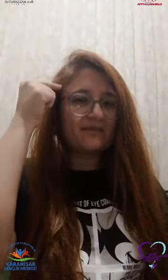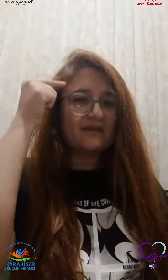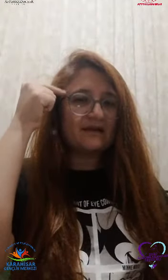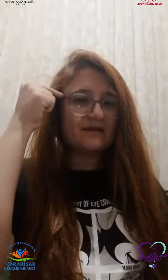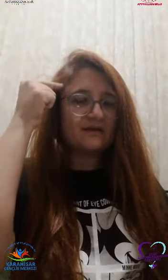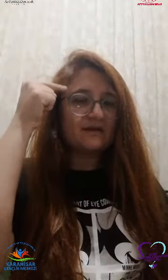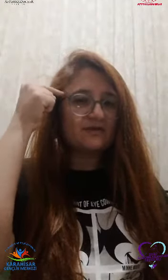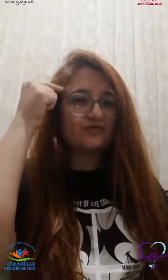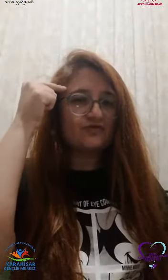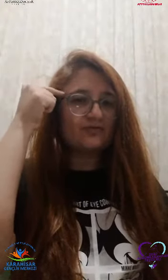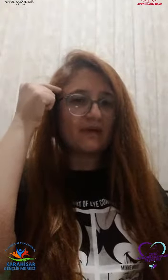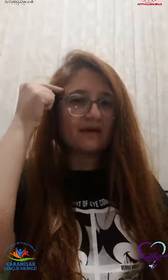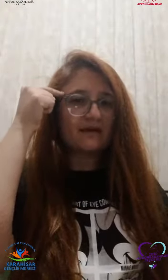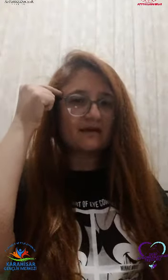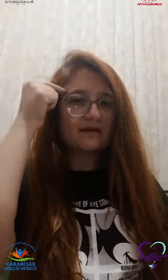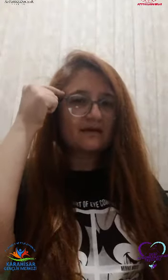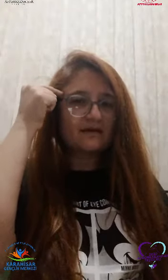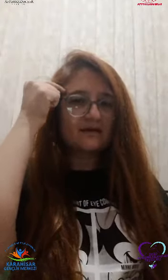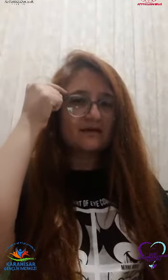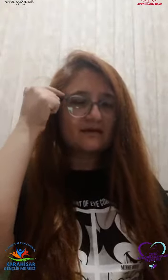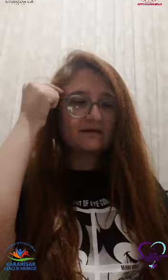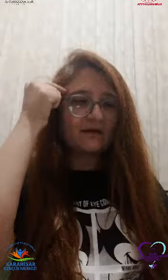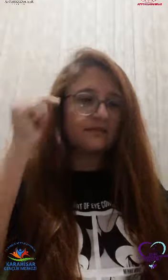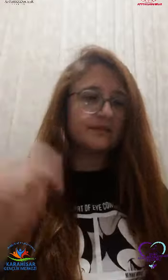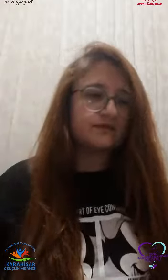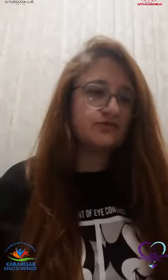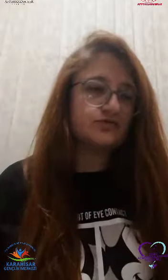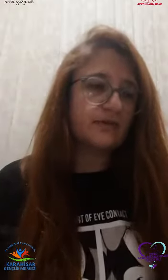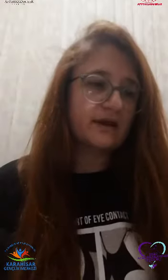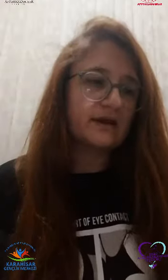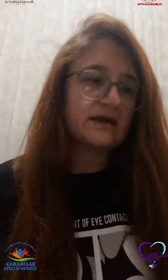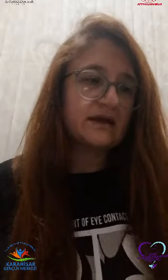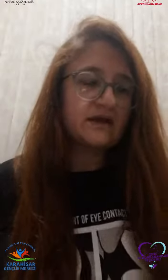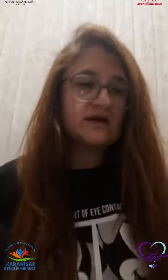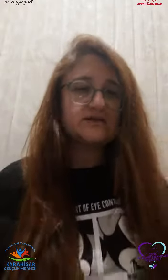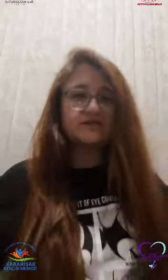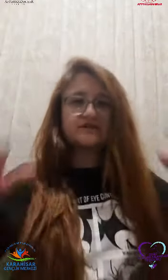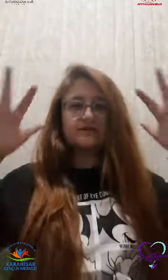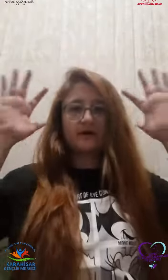Tahmin, düşünmek. Tahmin, düşünmek. Şaşırmak.